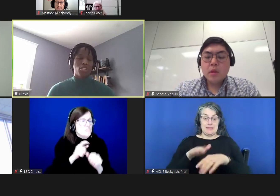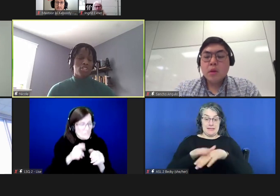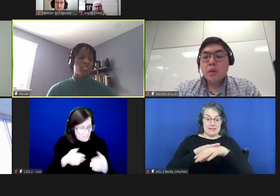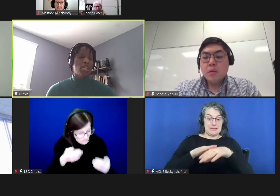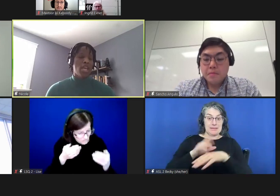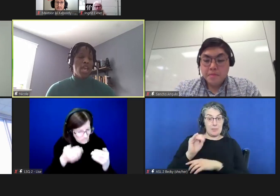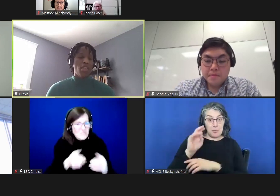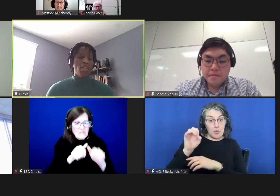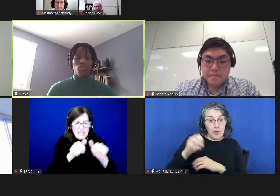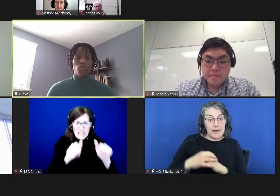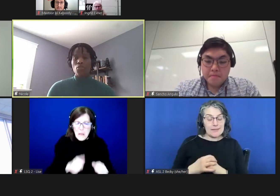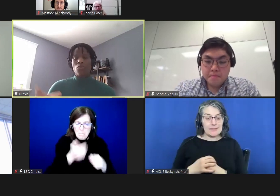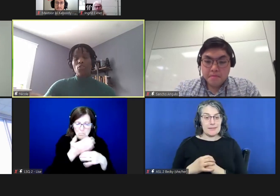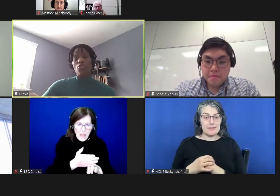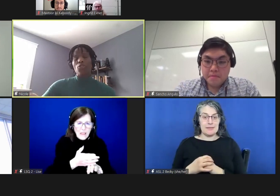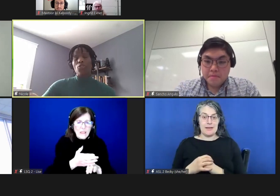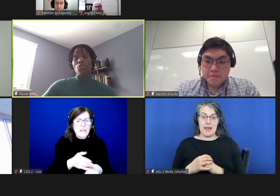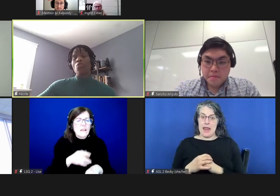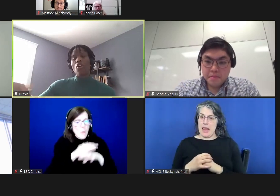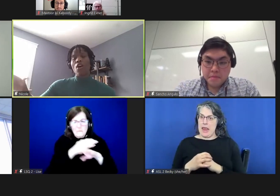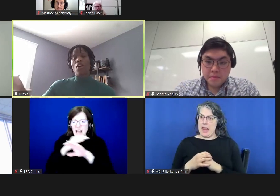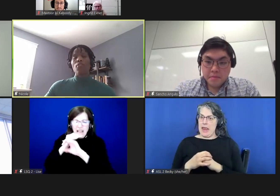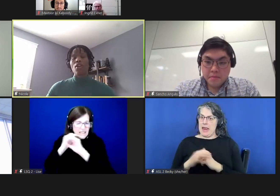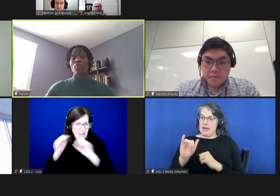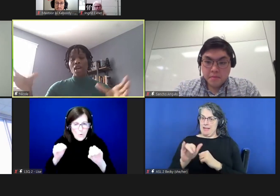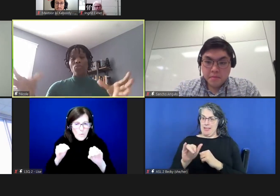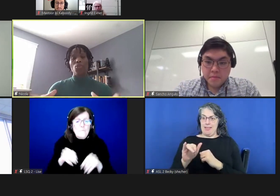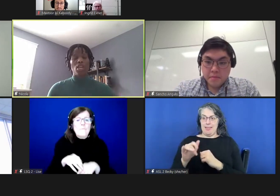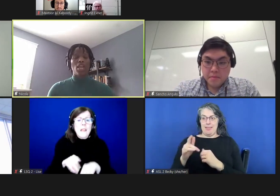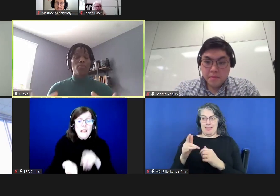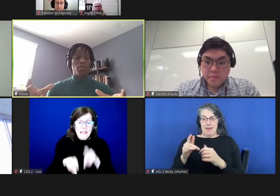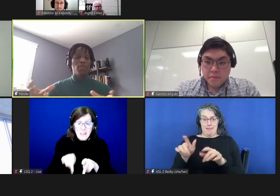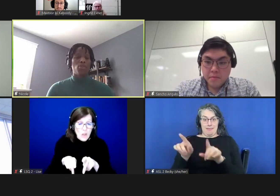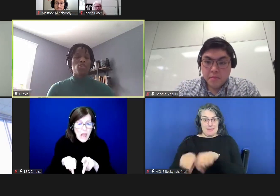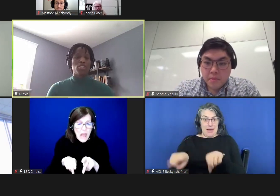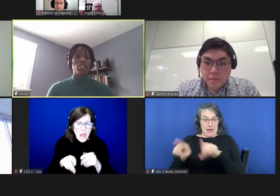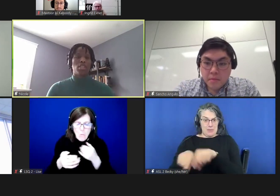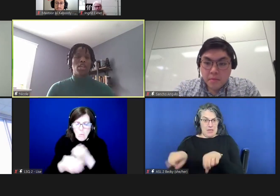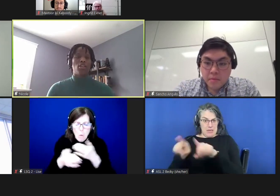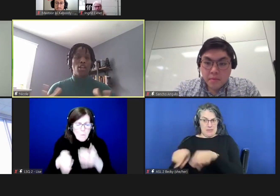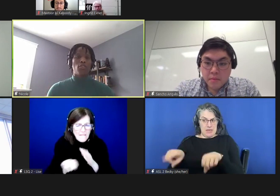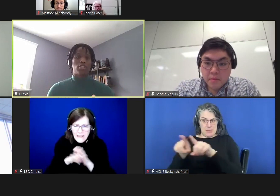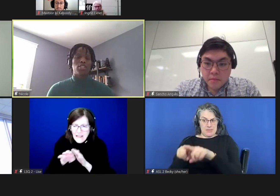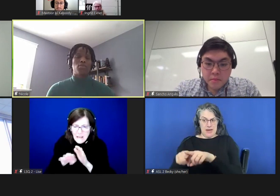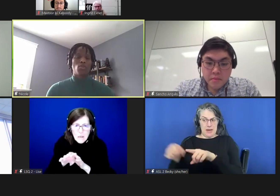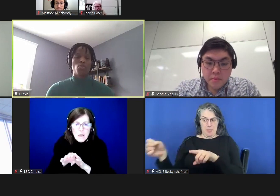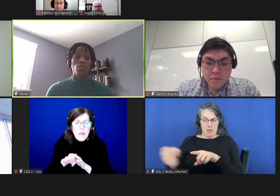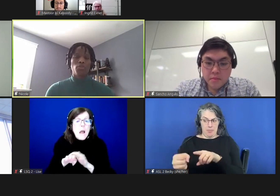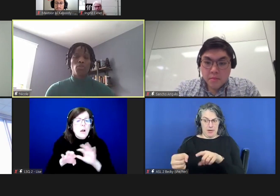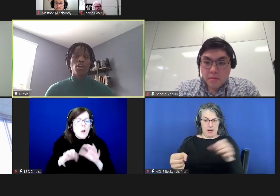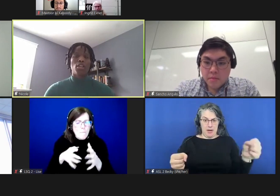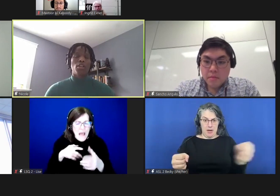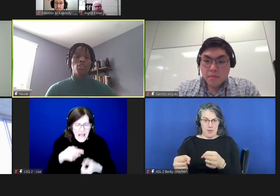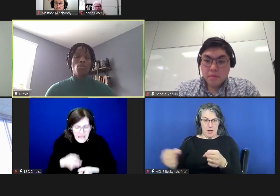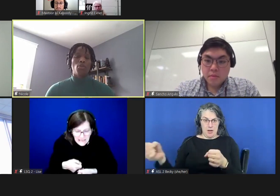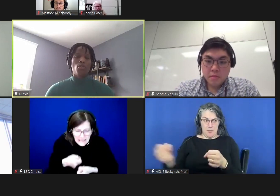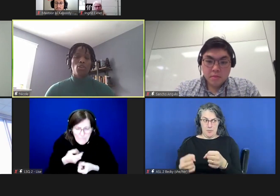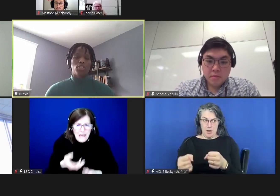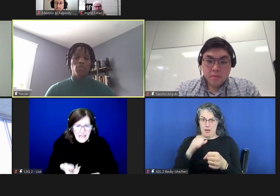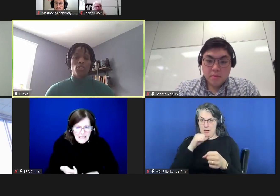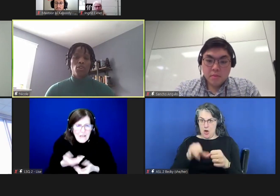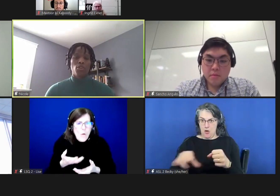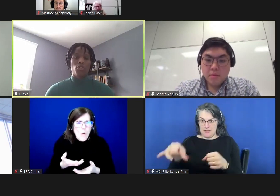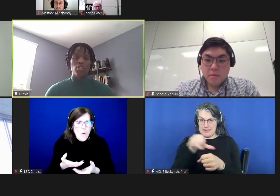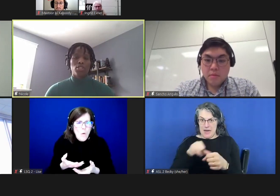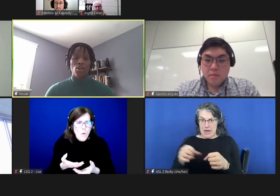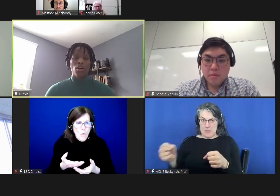et sans d'autres obstacles. Et tous les gens qui ne sont pas parfaitement développés sur tous les plans de l'expression et